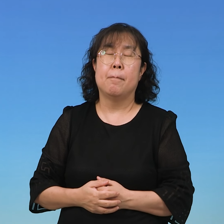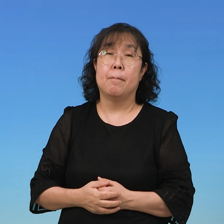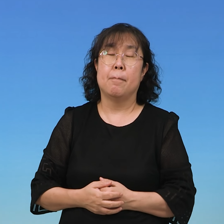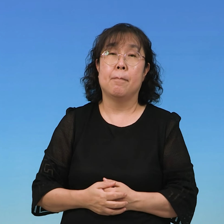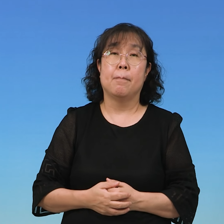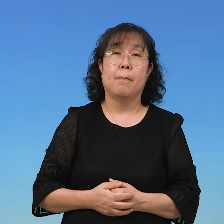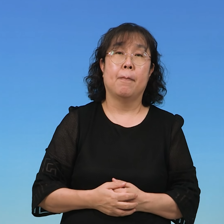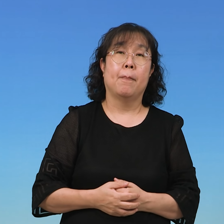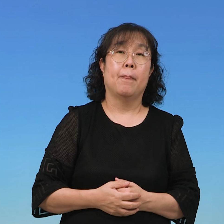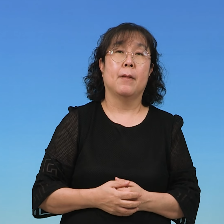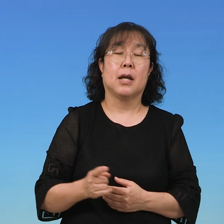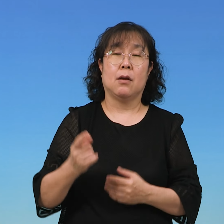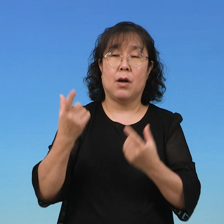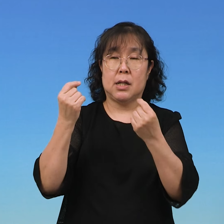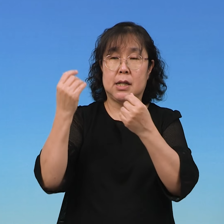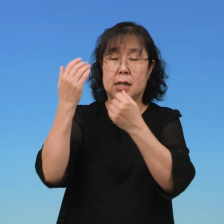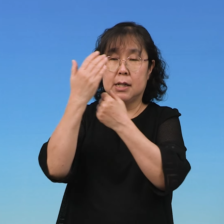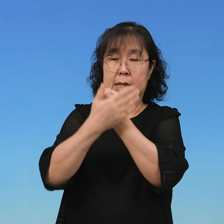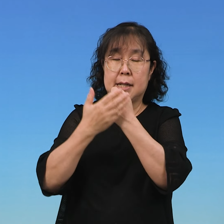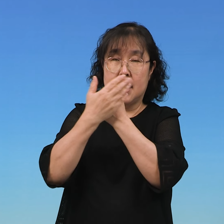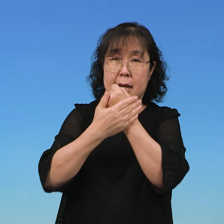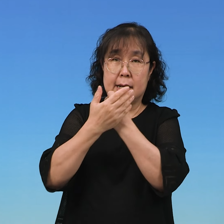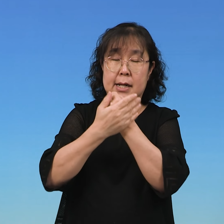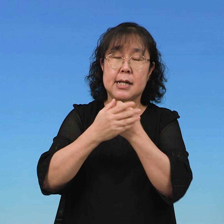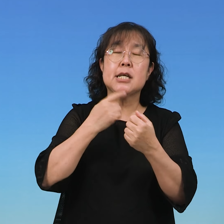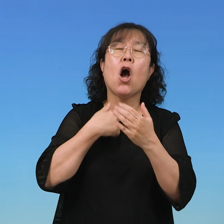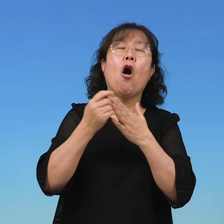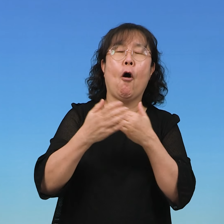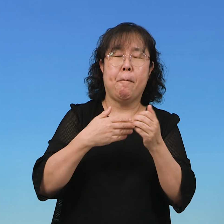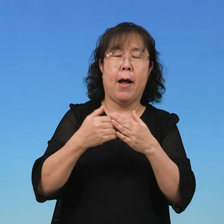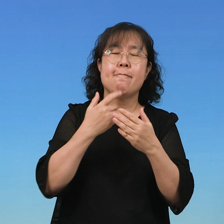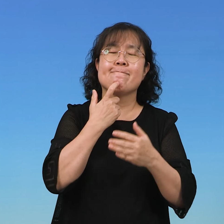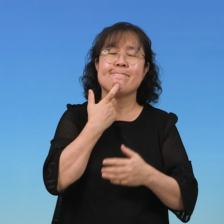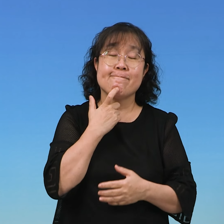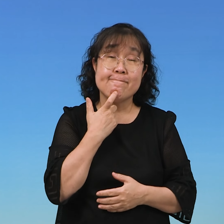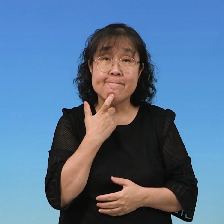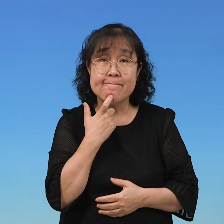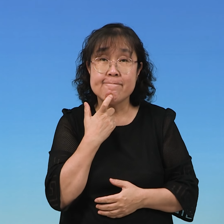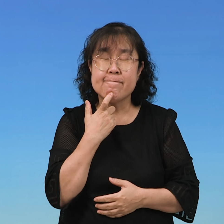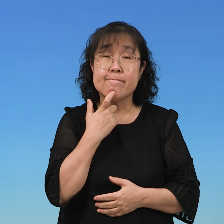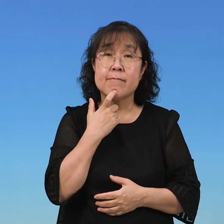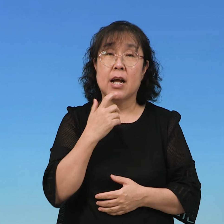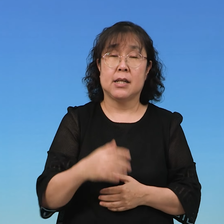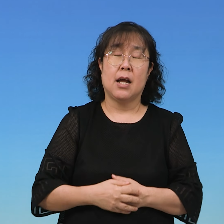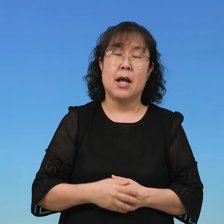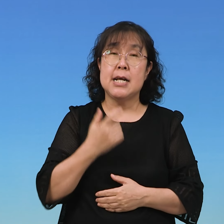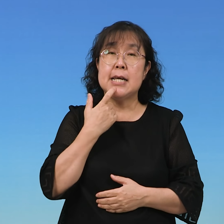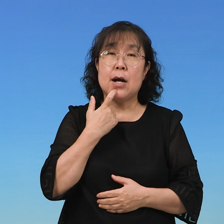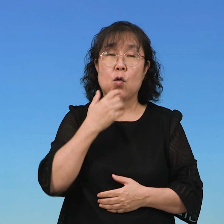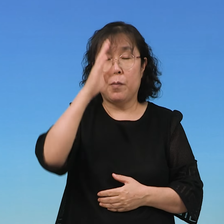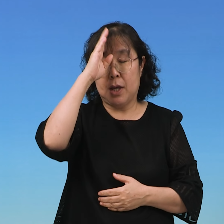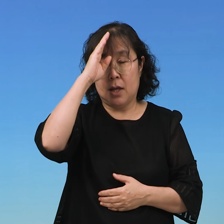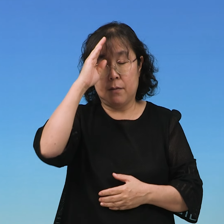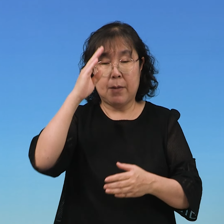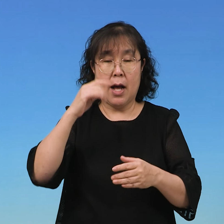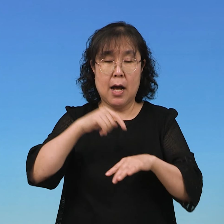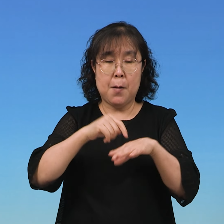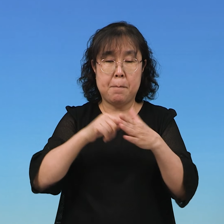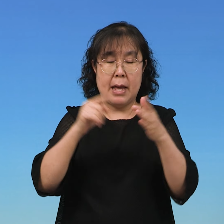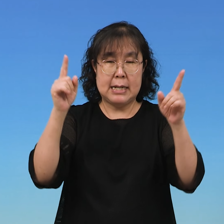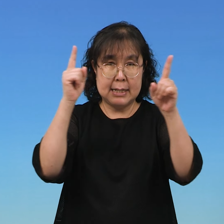이런 은혜를 누렸던 야곱인데요, 그래서 이제 이 하나님의 약속의 말씀으로 야곱이 치유를